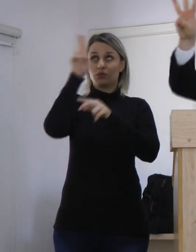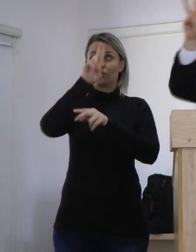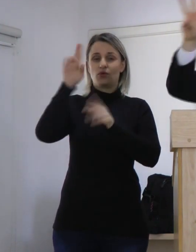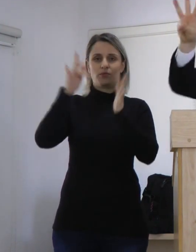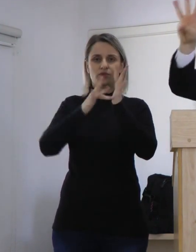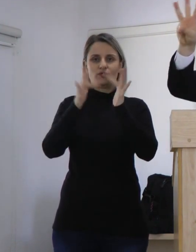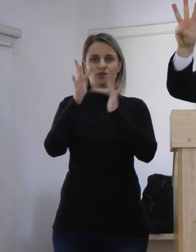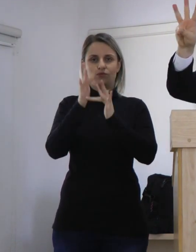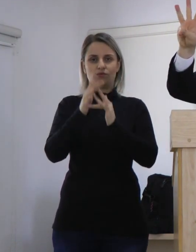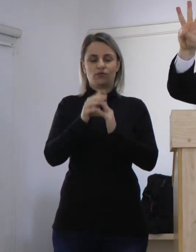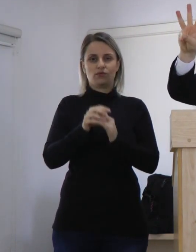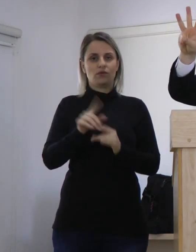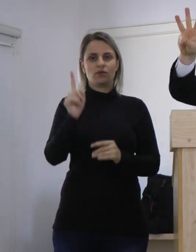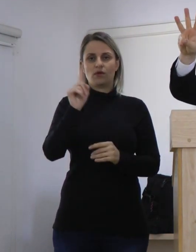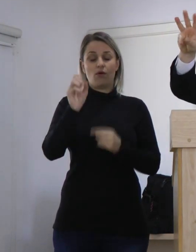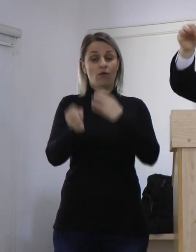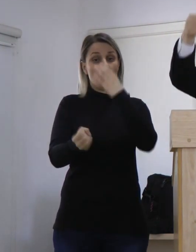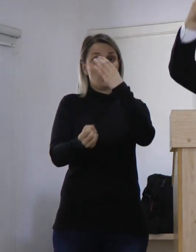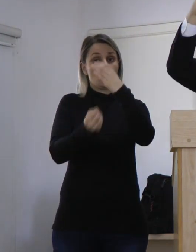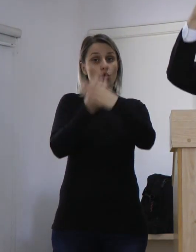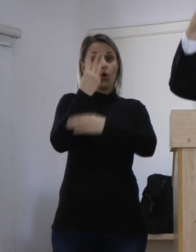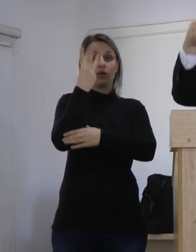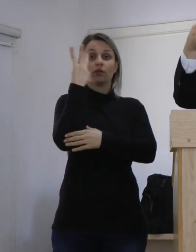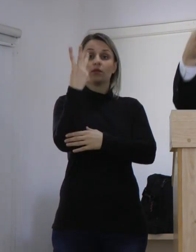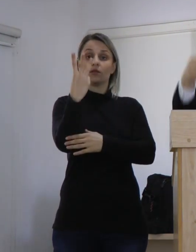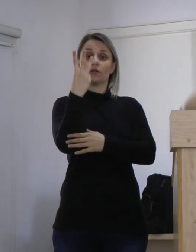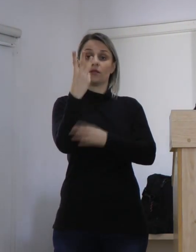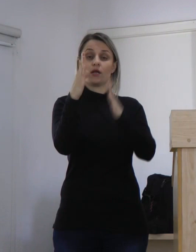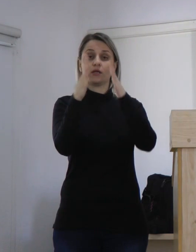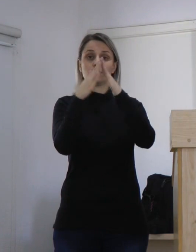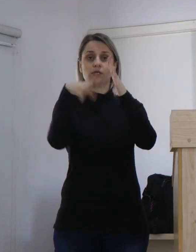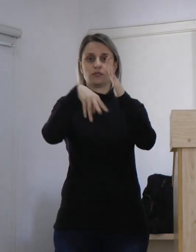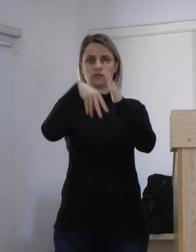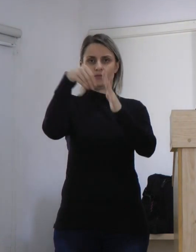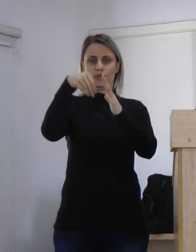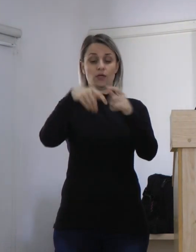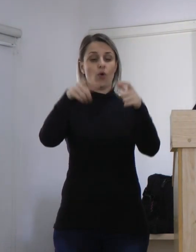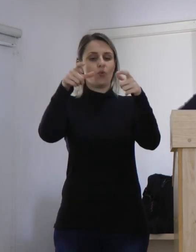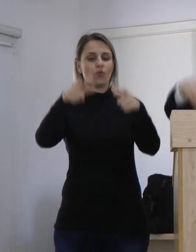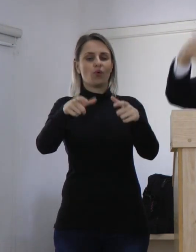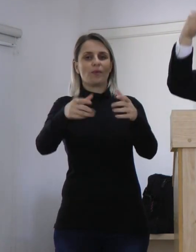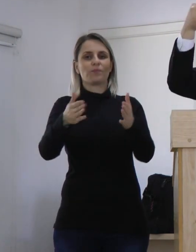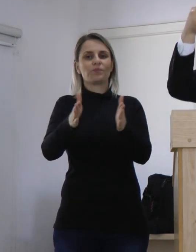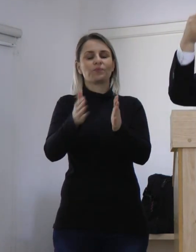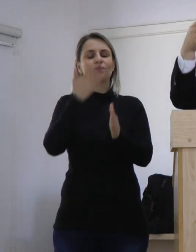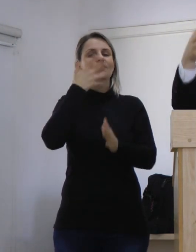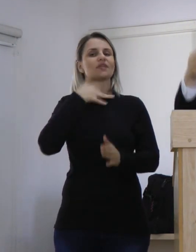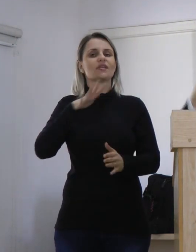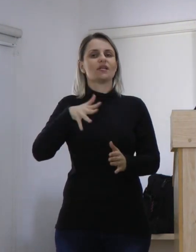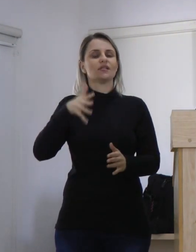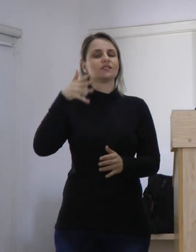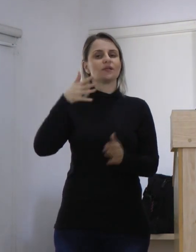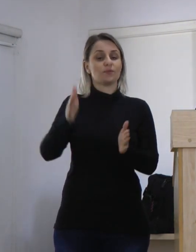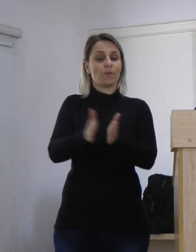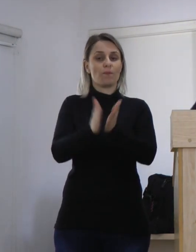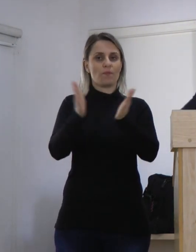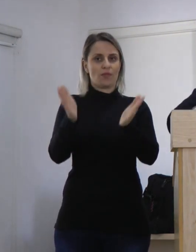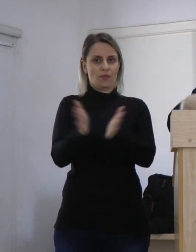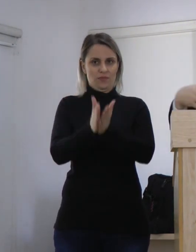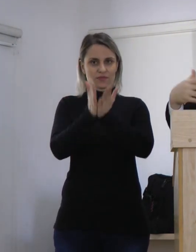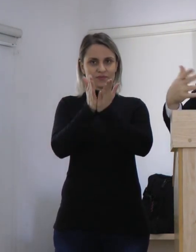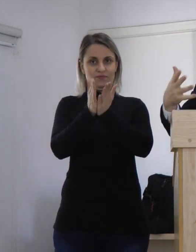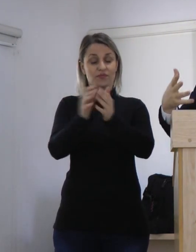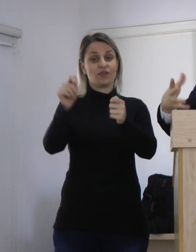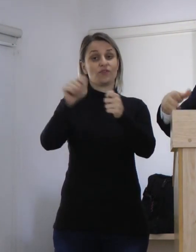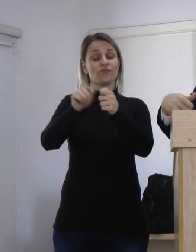Fundou 3 casas espíritas, um abrigo para crianças pobres, fazia palestras,